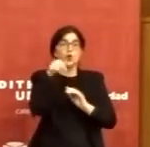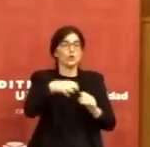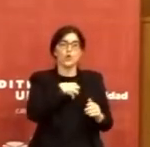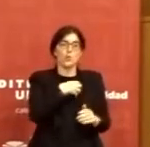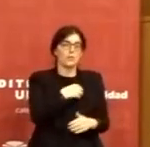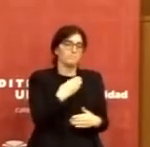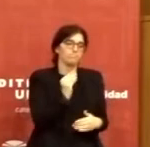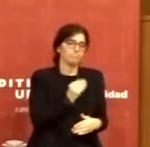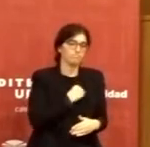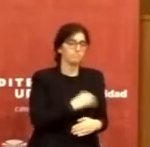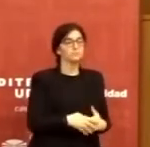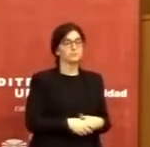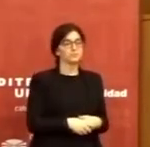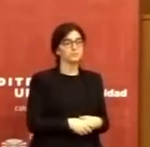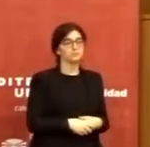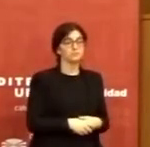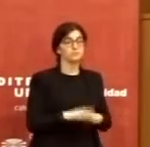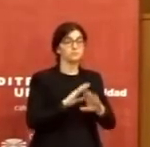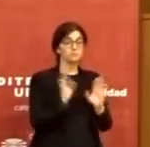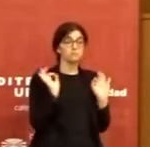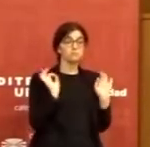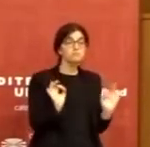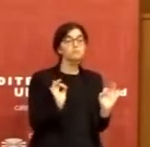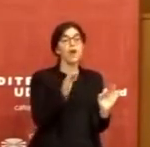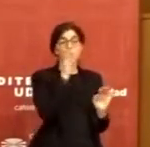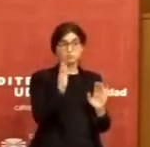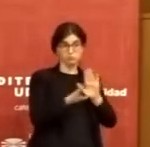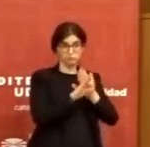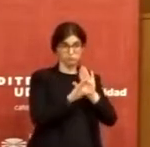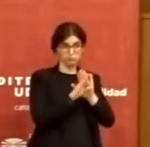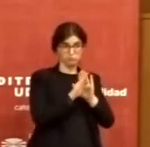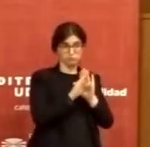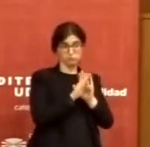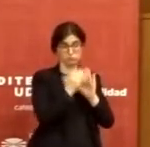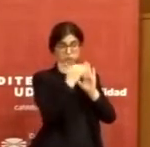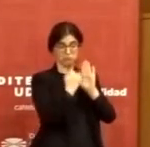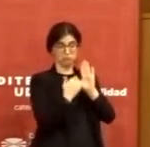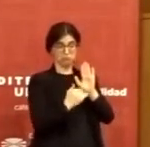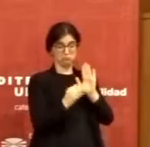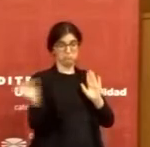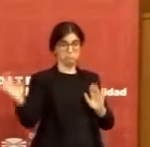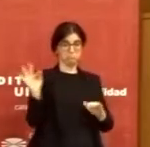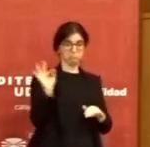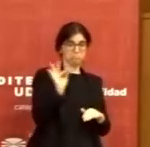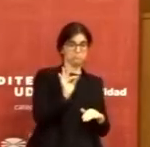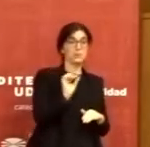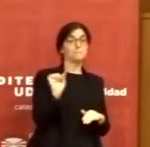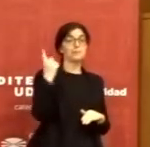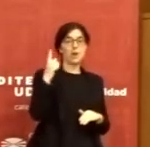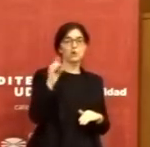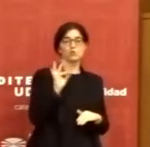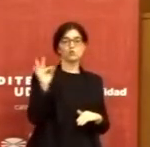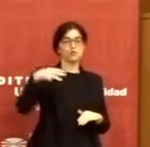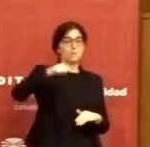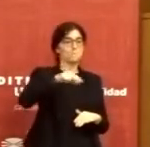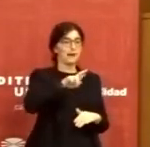nosotros. Dicho esto, vamos a seguir el orden de intervenciones y ahora voy a dar la palabra a